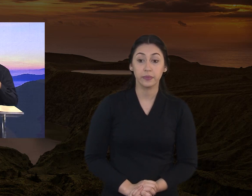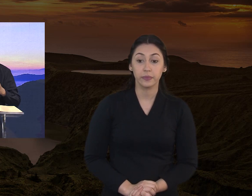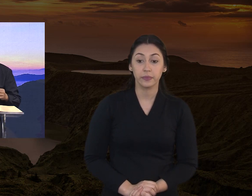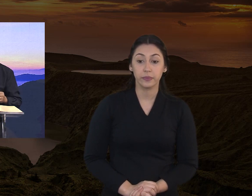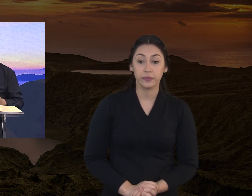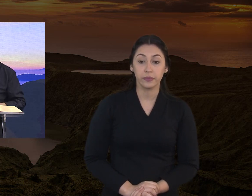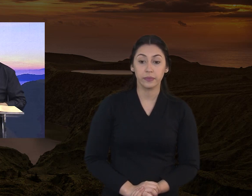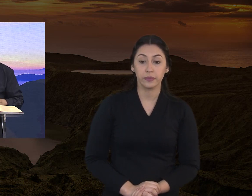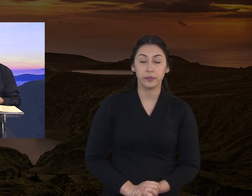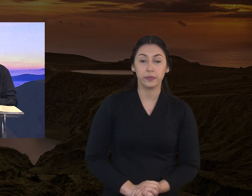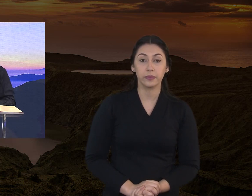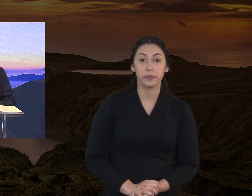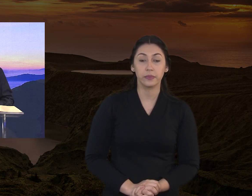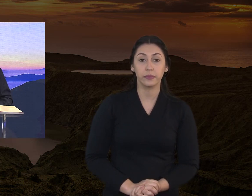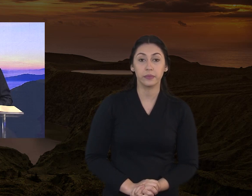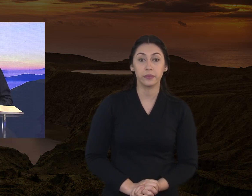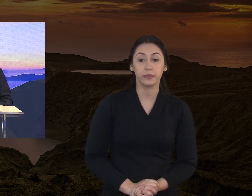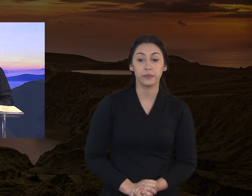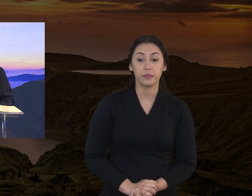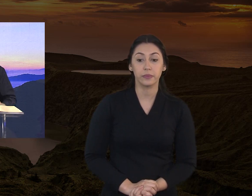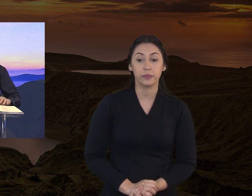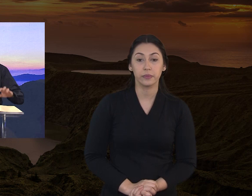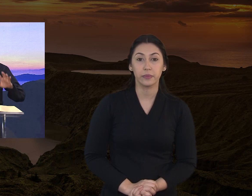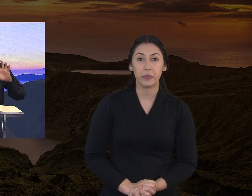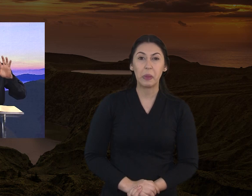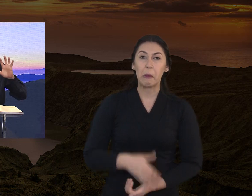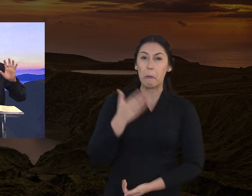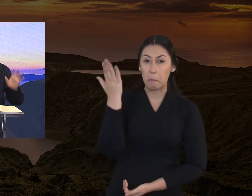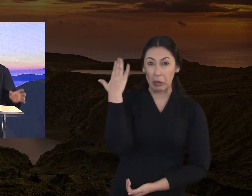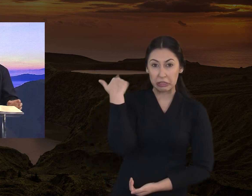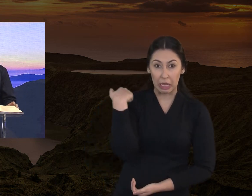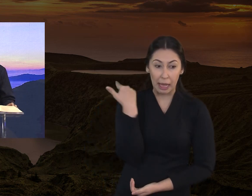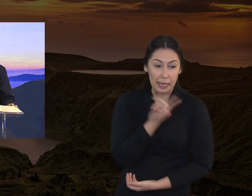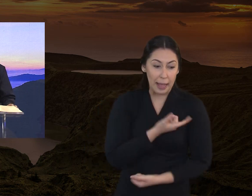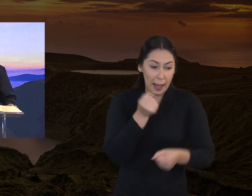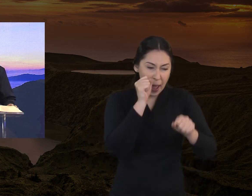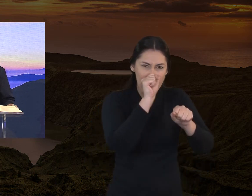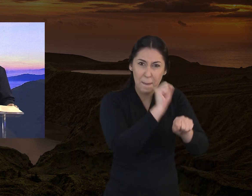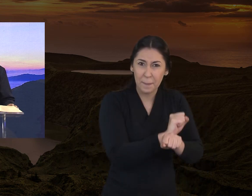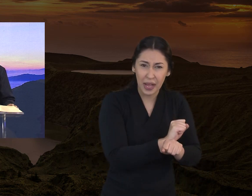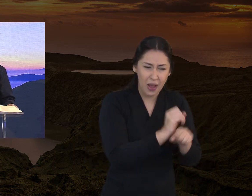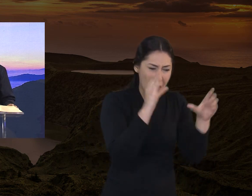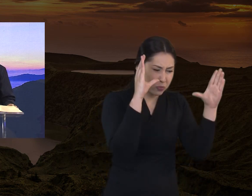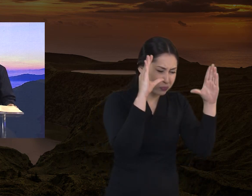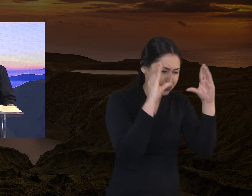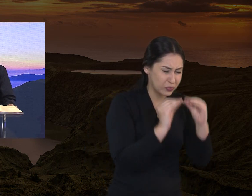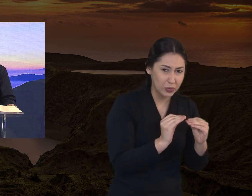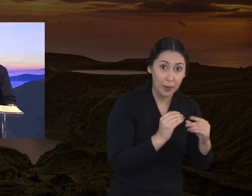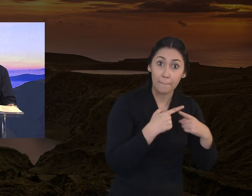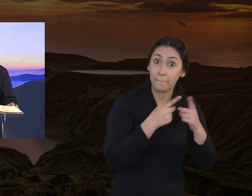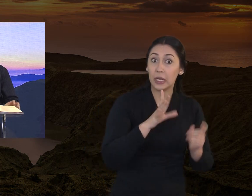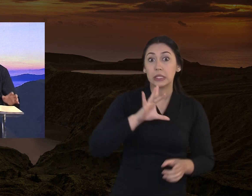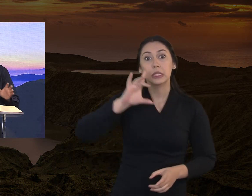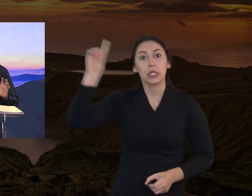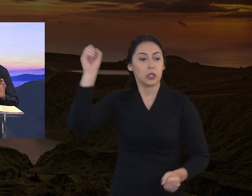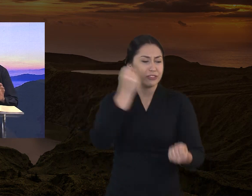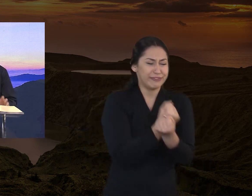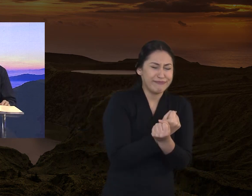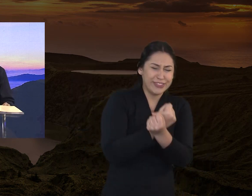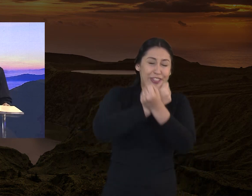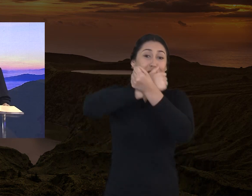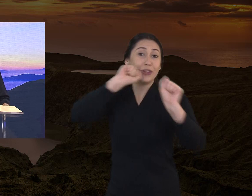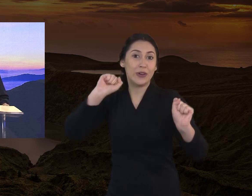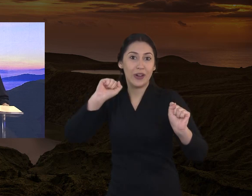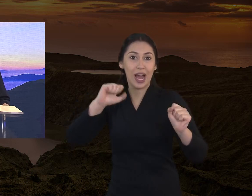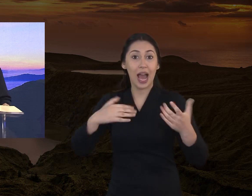Ele nos libertou do império das trevas e nos